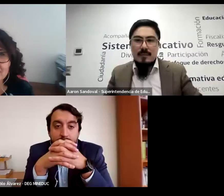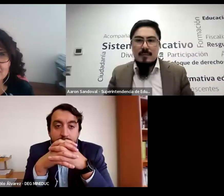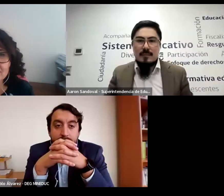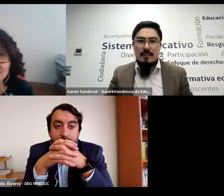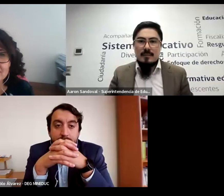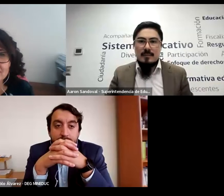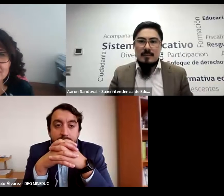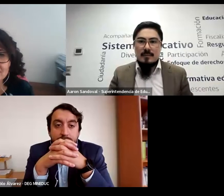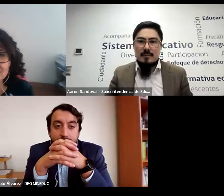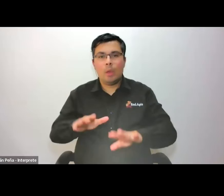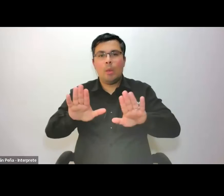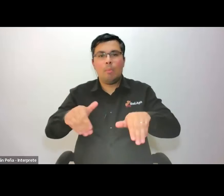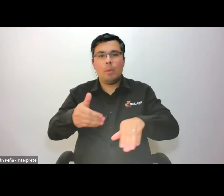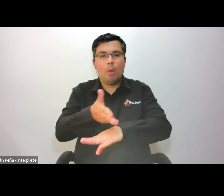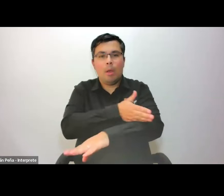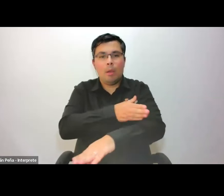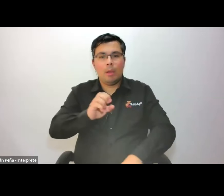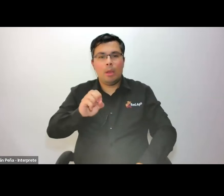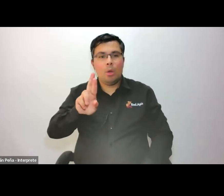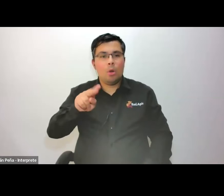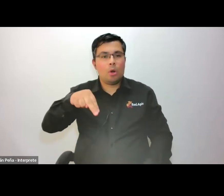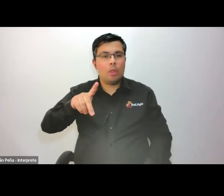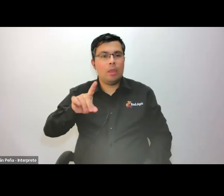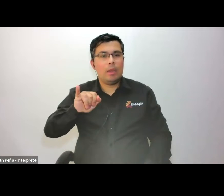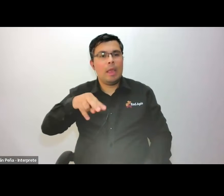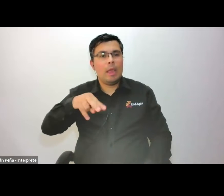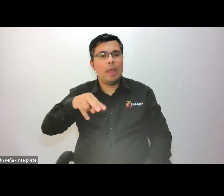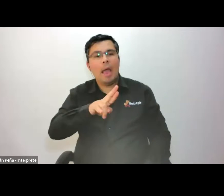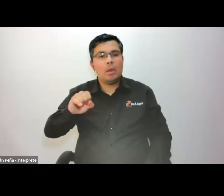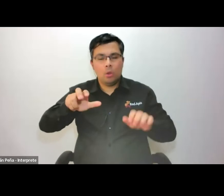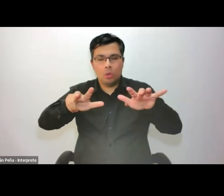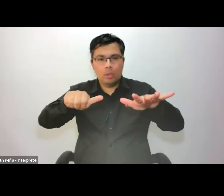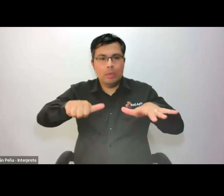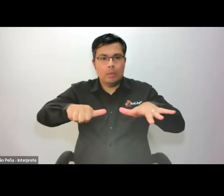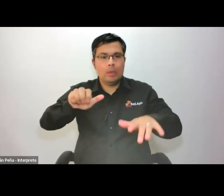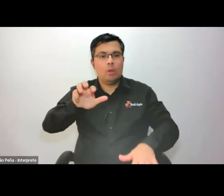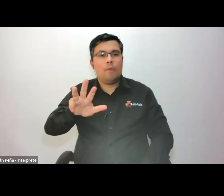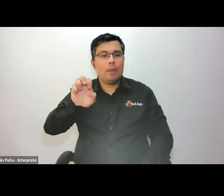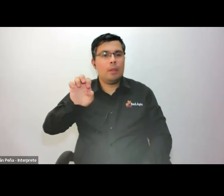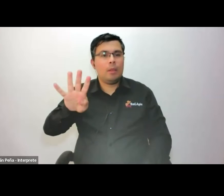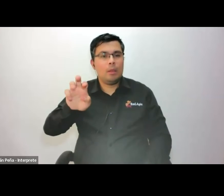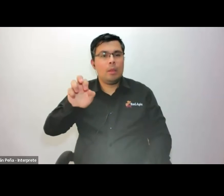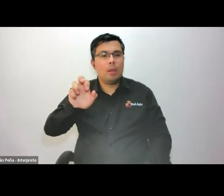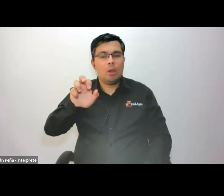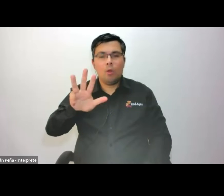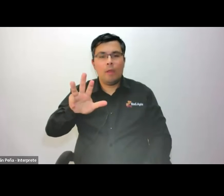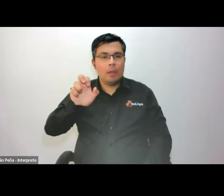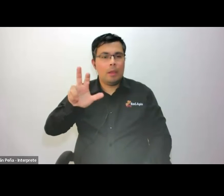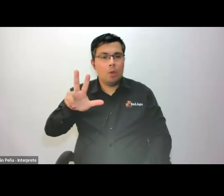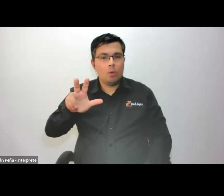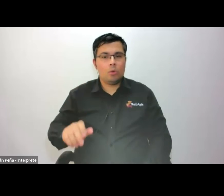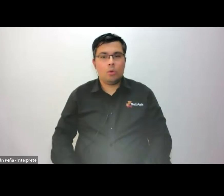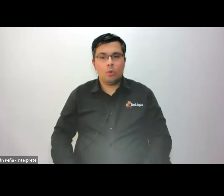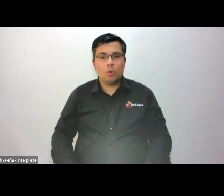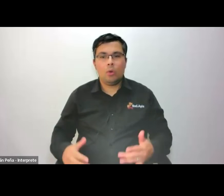por el ordinario 1698 ha causado bastante tensión y es positivo. Ya la tensión